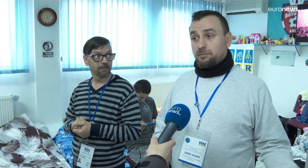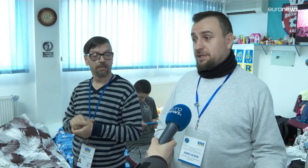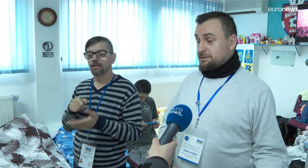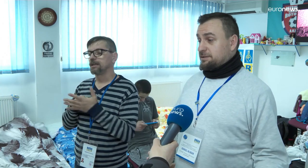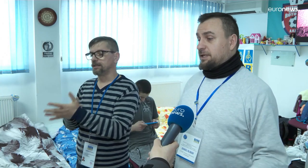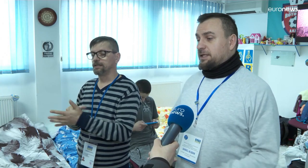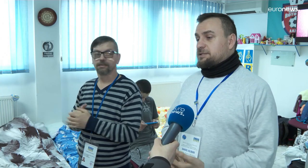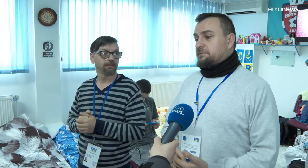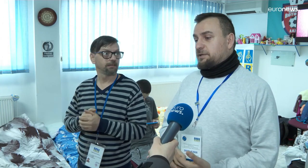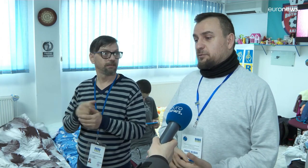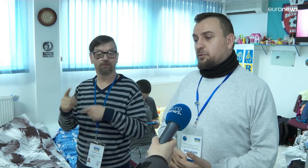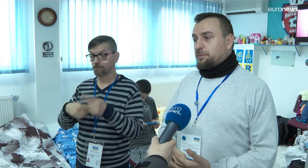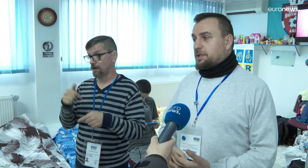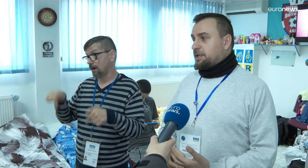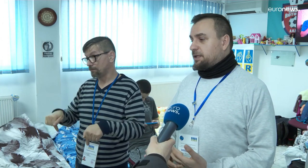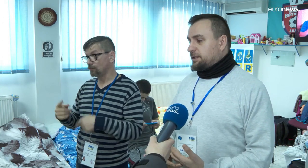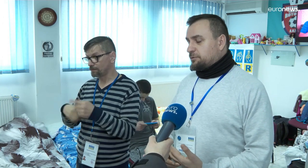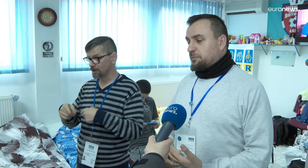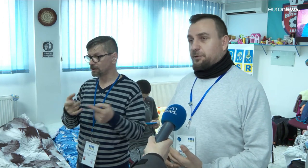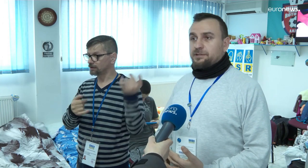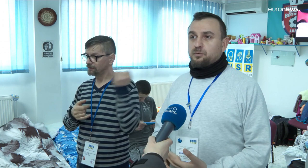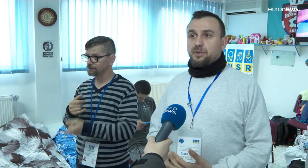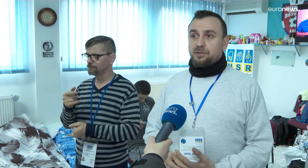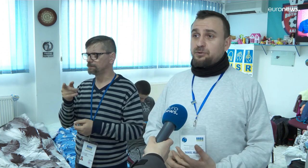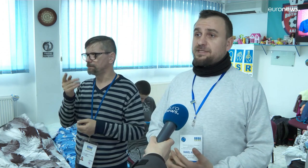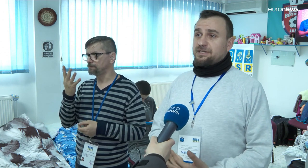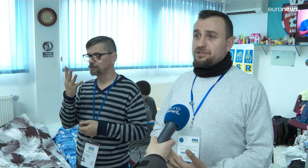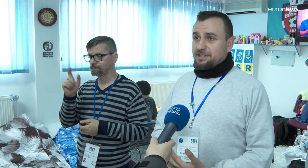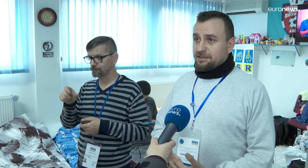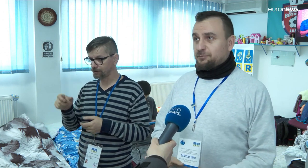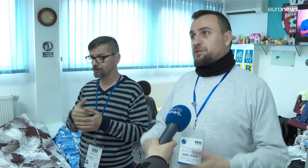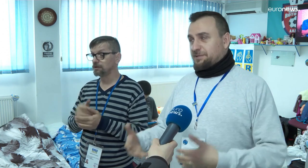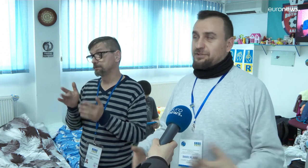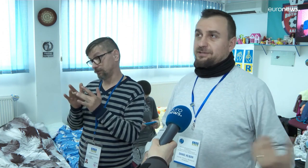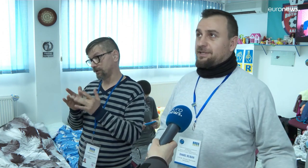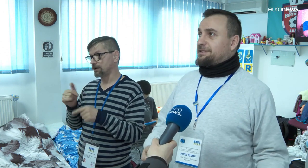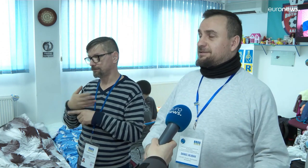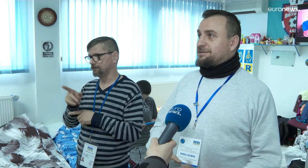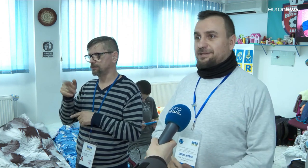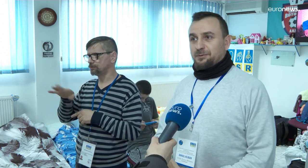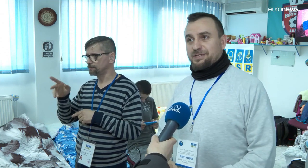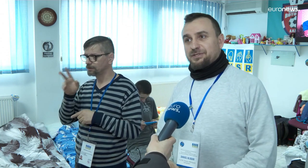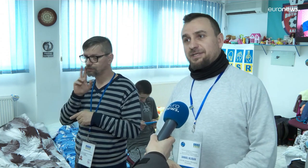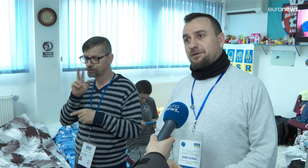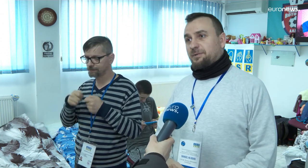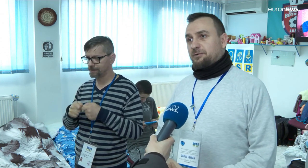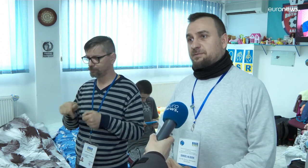Por ejemplo, un recién nacido de 10 días viene de la frontera. 11 días, realidad, tendiendo en cuenta el día de hoy. Y ni siquiera tiene